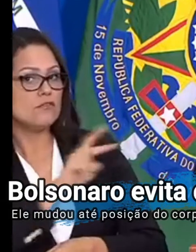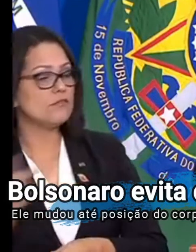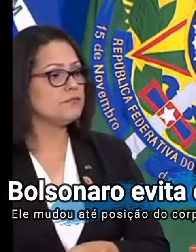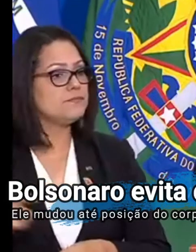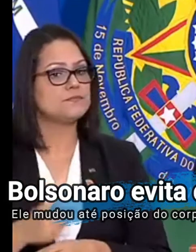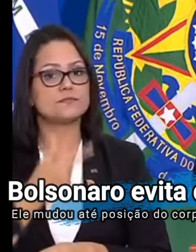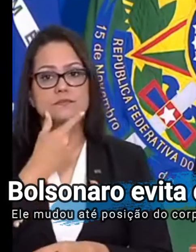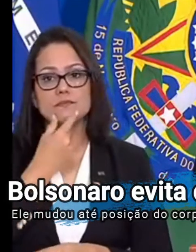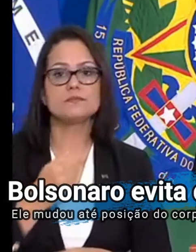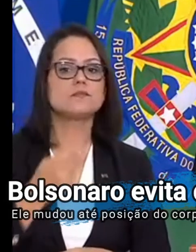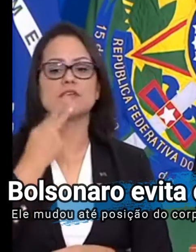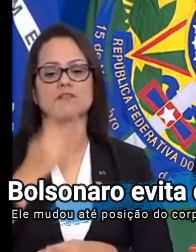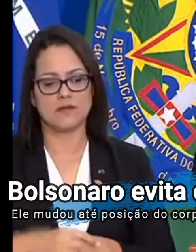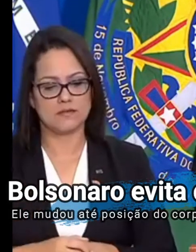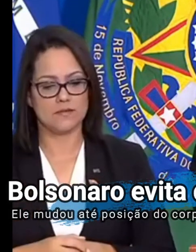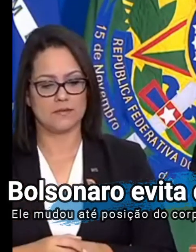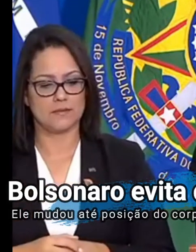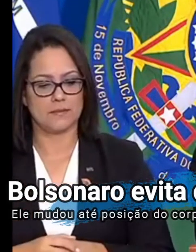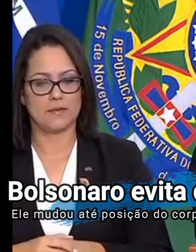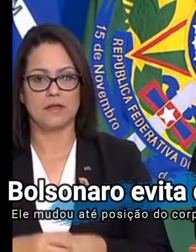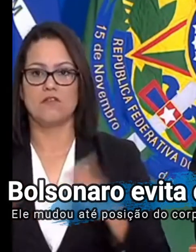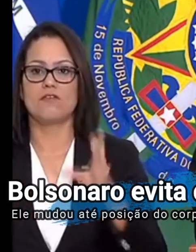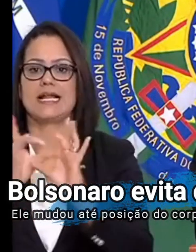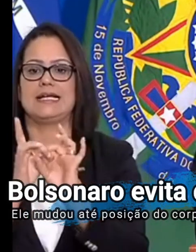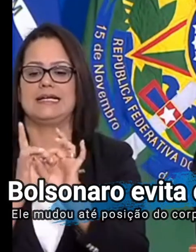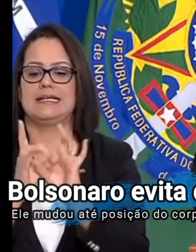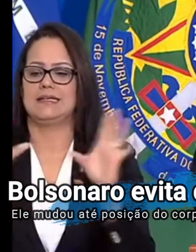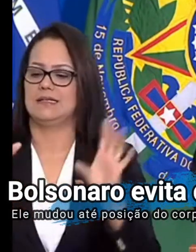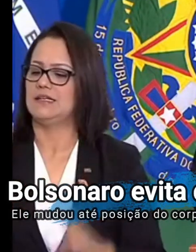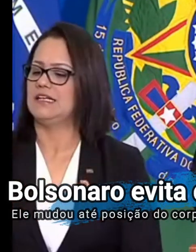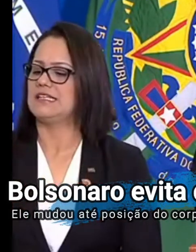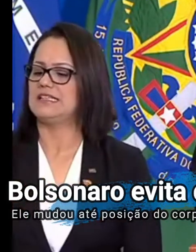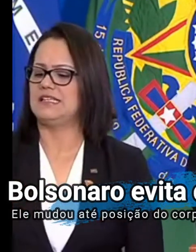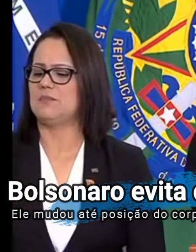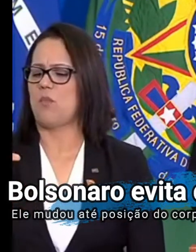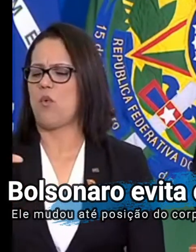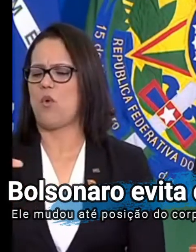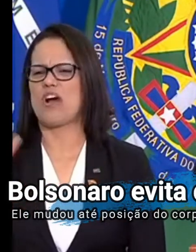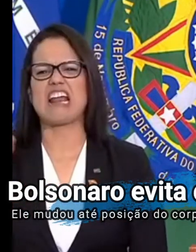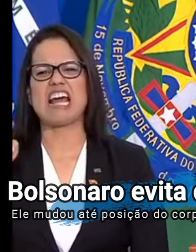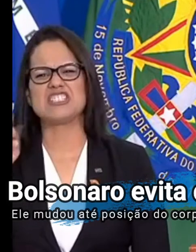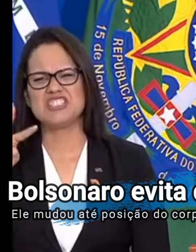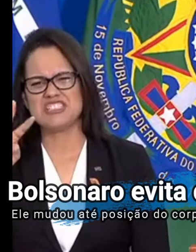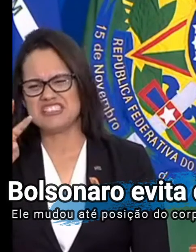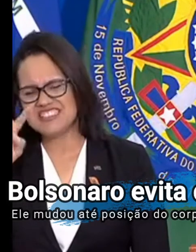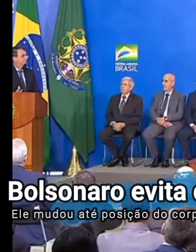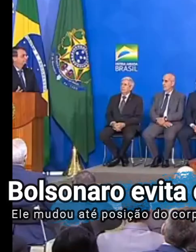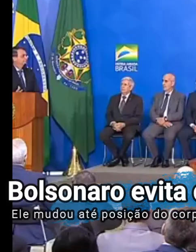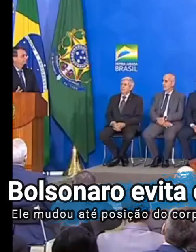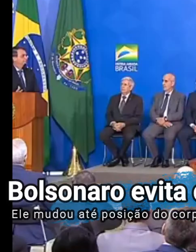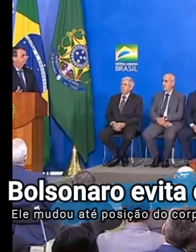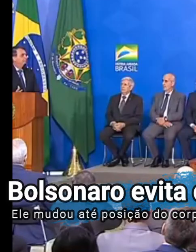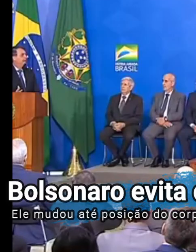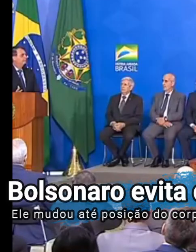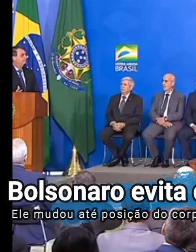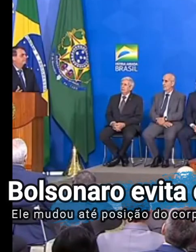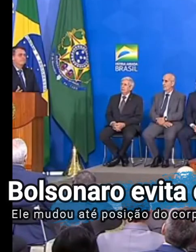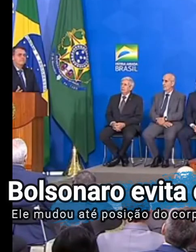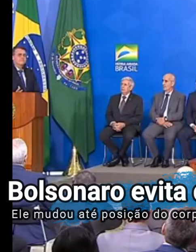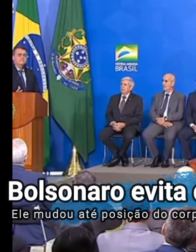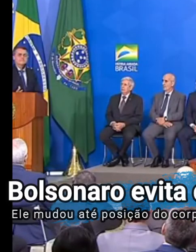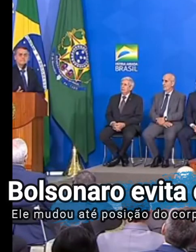uma de suas bandeiras era democratizar a polícia militar não dá não